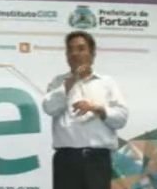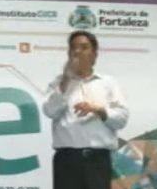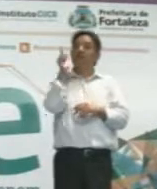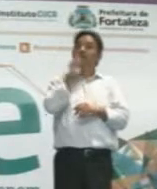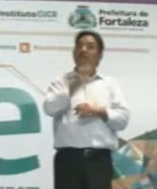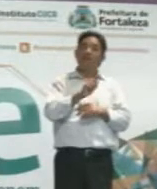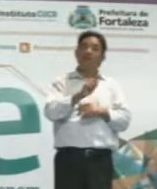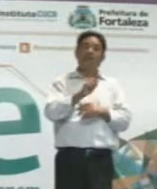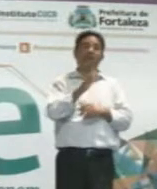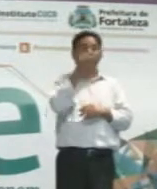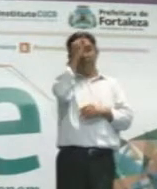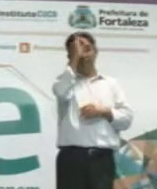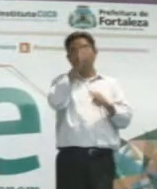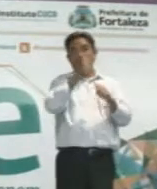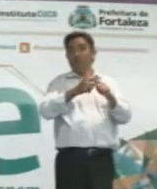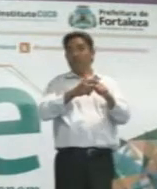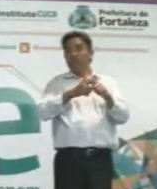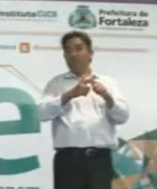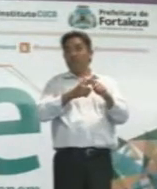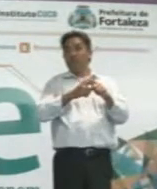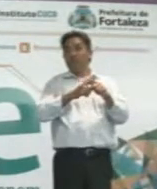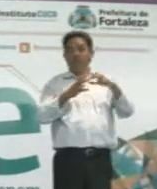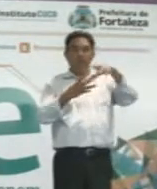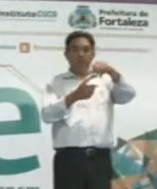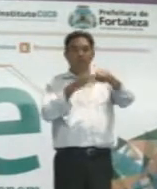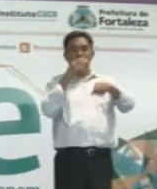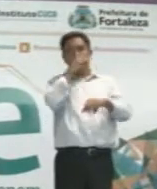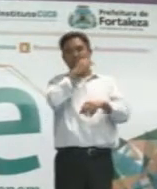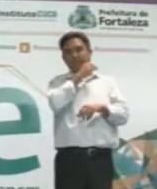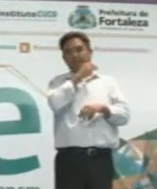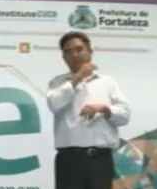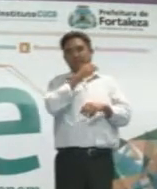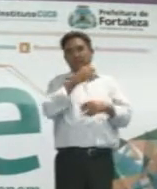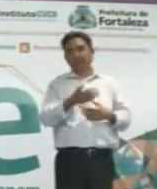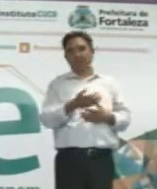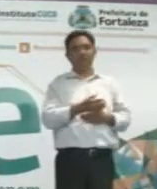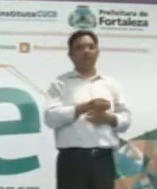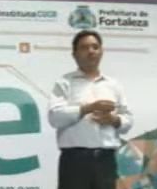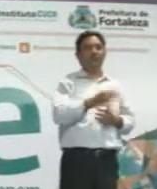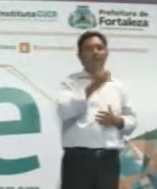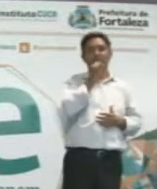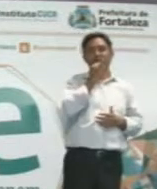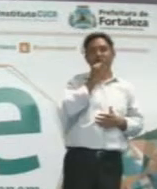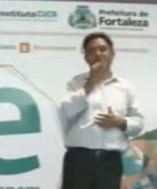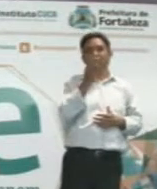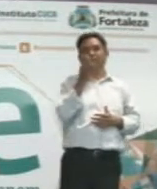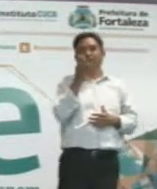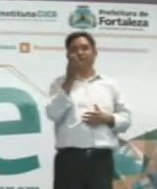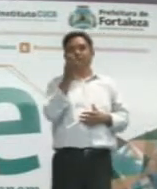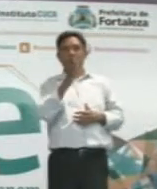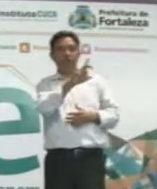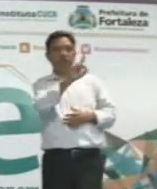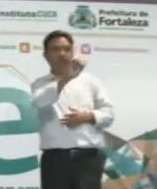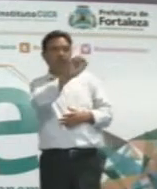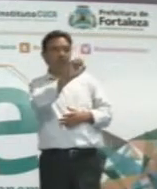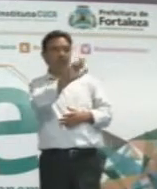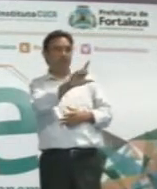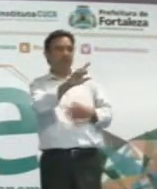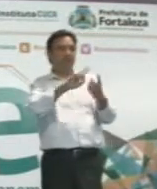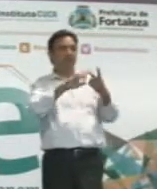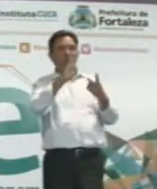consiga retardar esses efeitos do aquecimento global. Então, por exemplo, essa questão do diesel e do